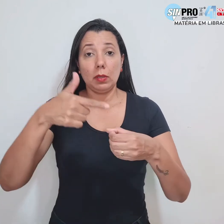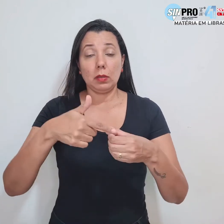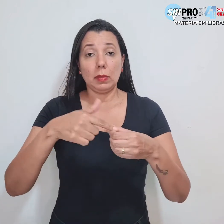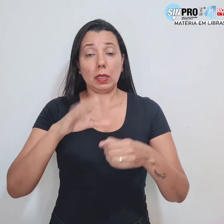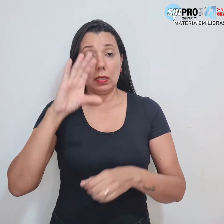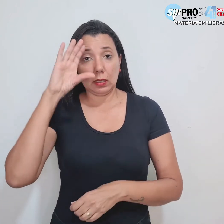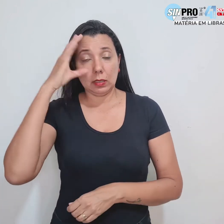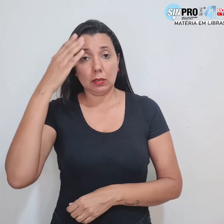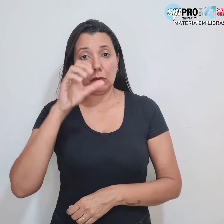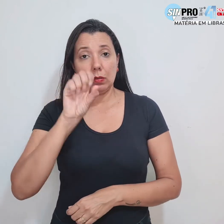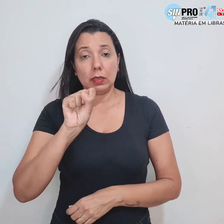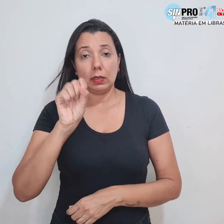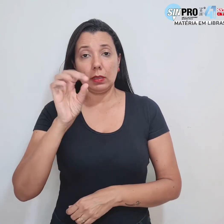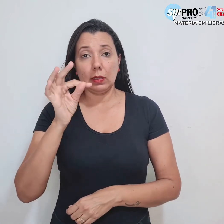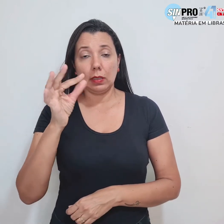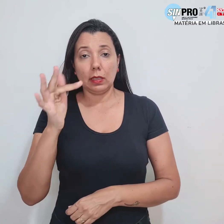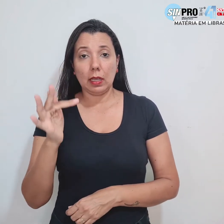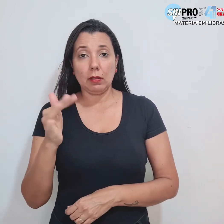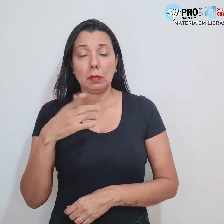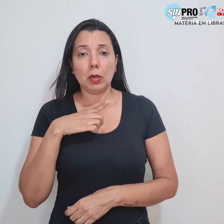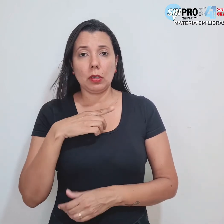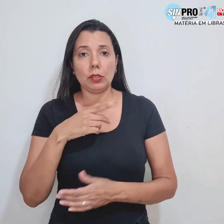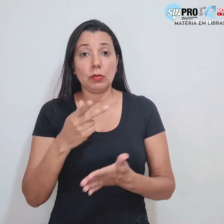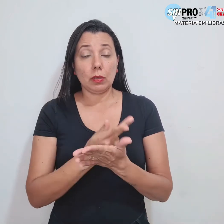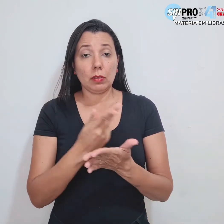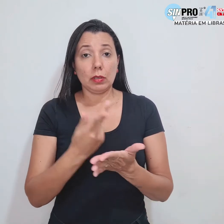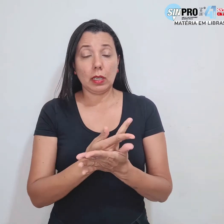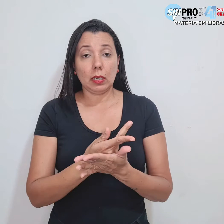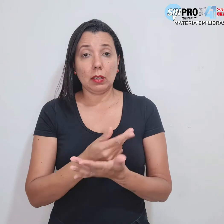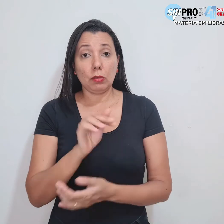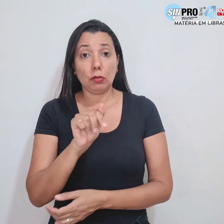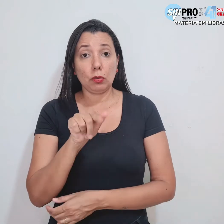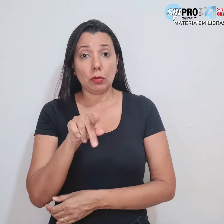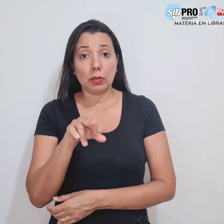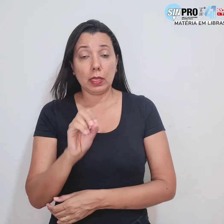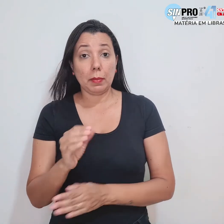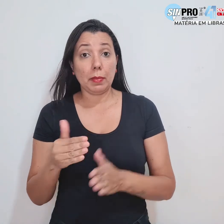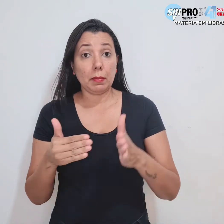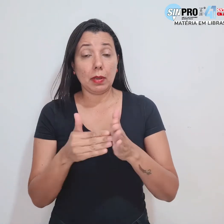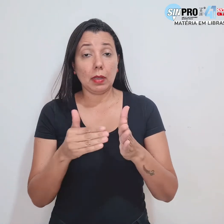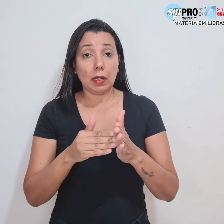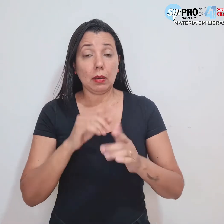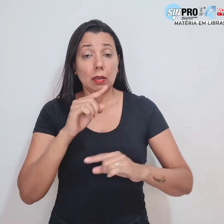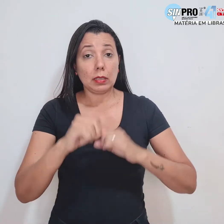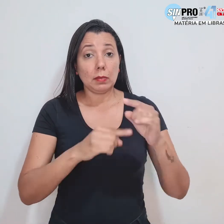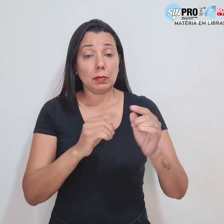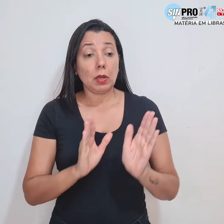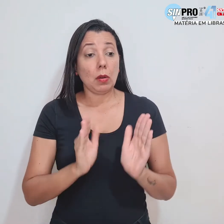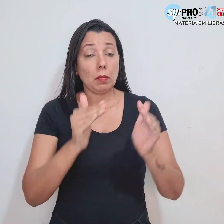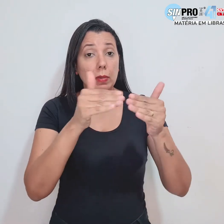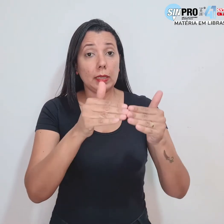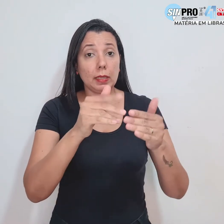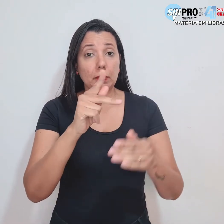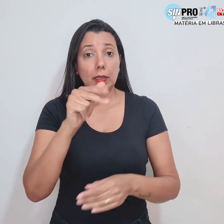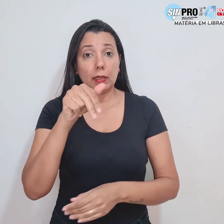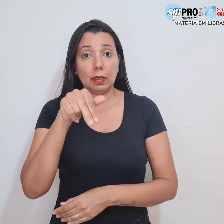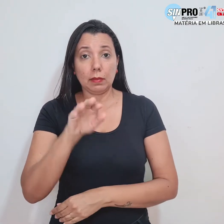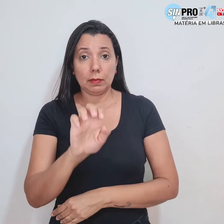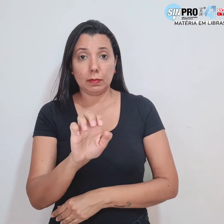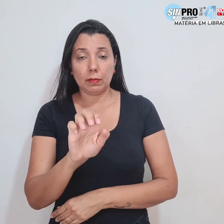Petrobras. Decisão do STF pode desidratar caixa do Fundeb e barrar alcance das metas do PNE.